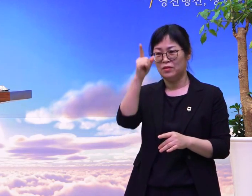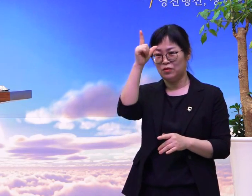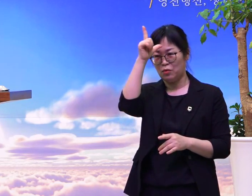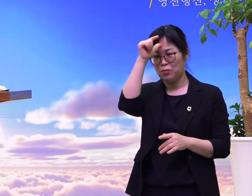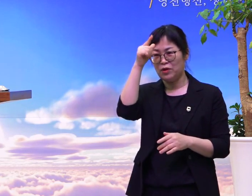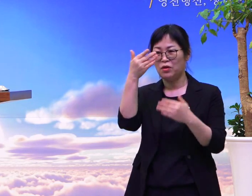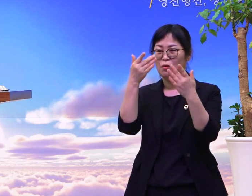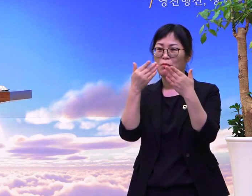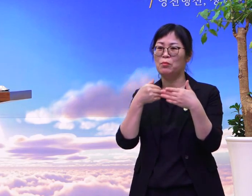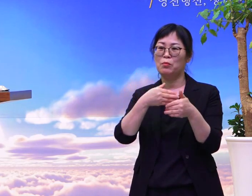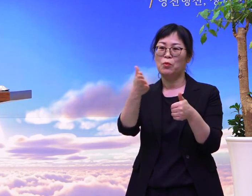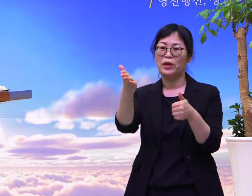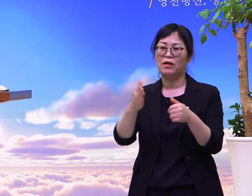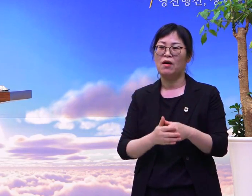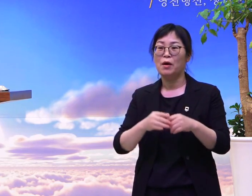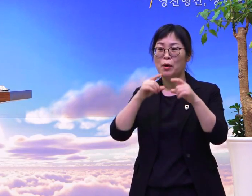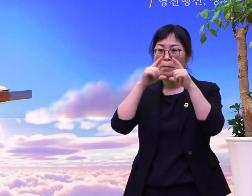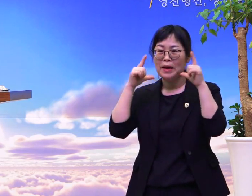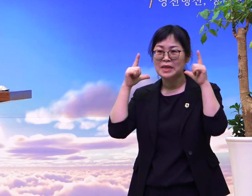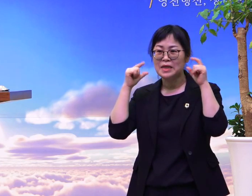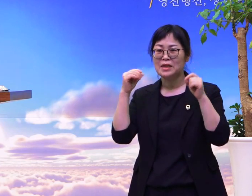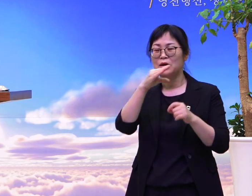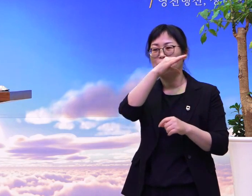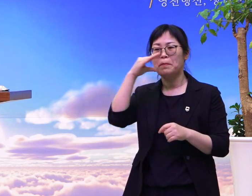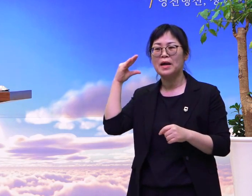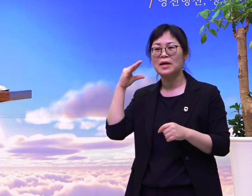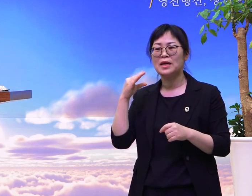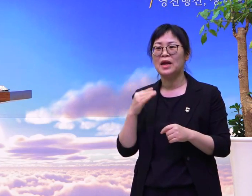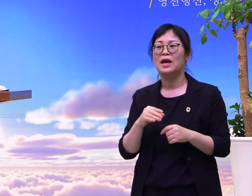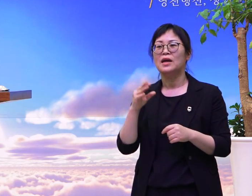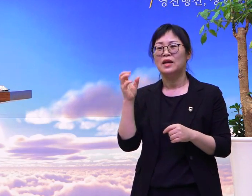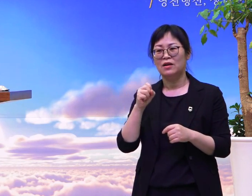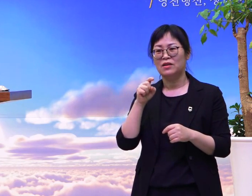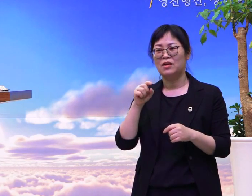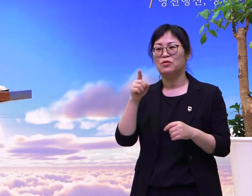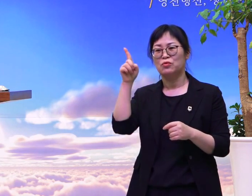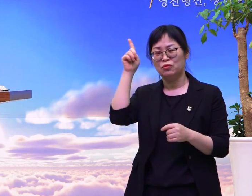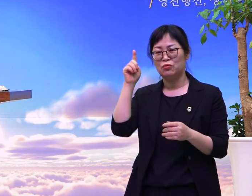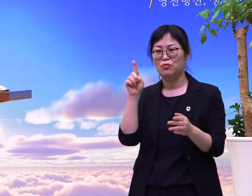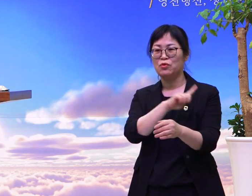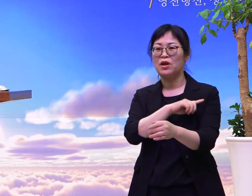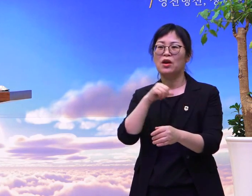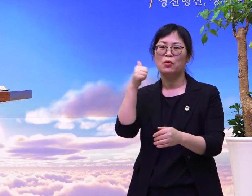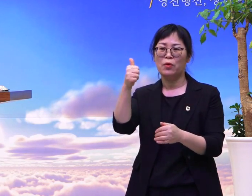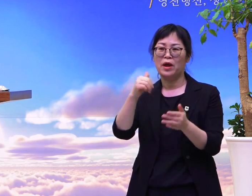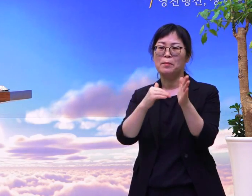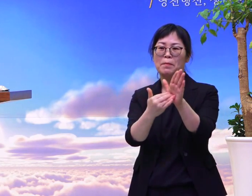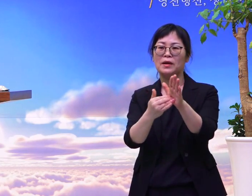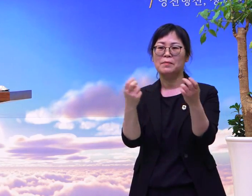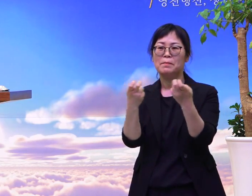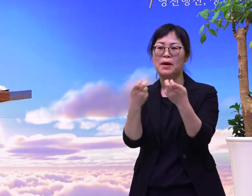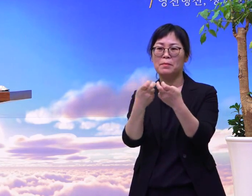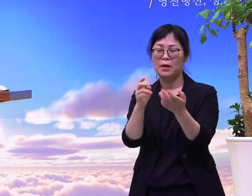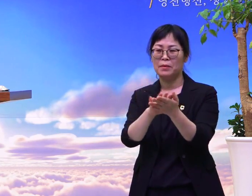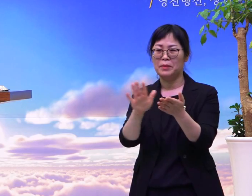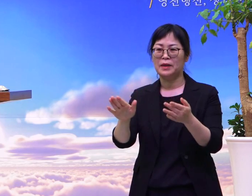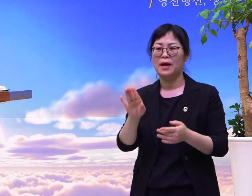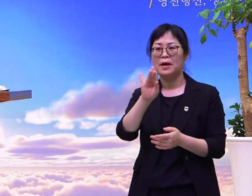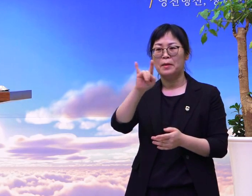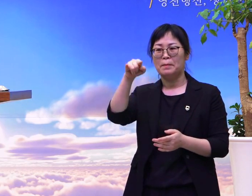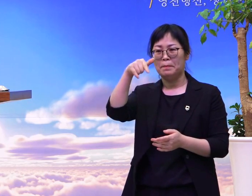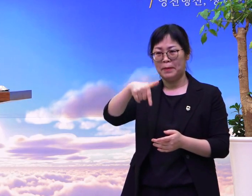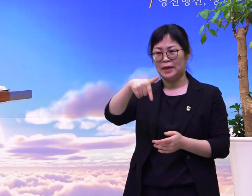문자인데, 마스크를 바르게 착용하는 것이 최고의 백신입니다. 이런 문자가 왔는데 그런 것